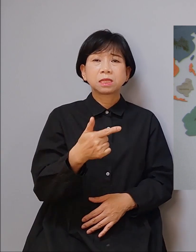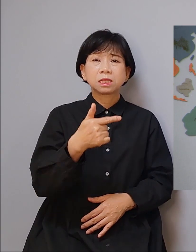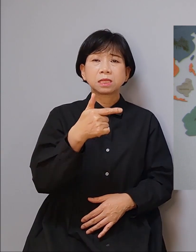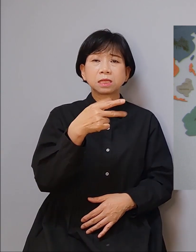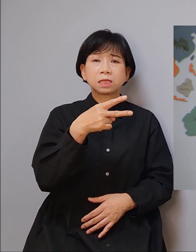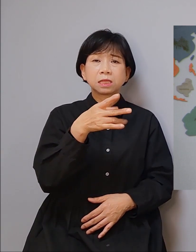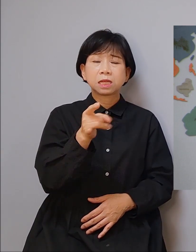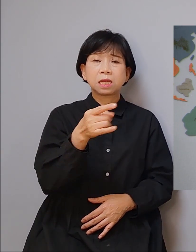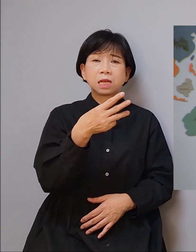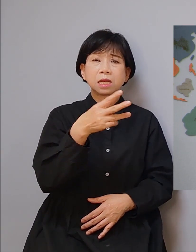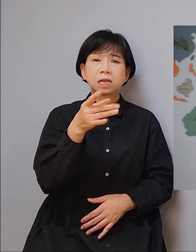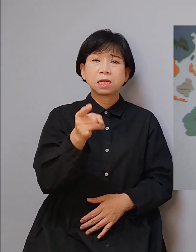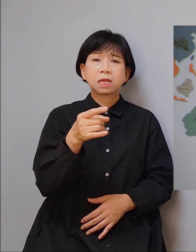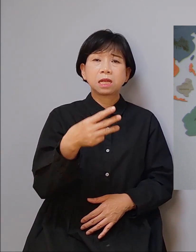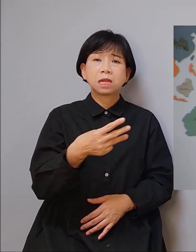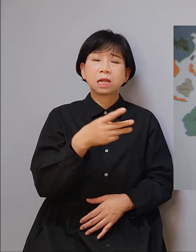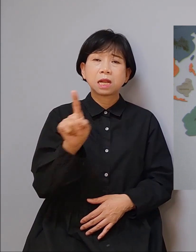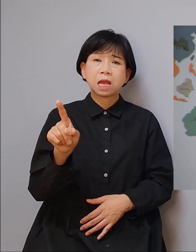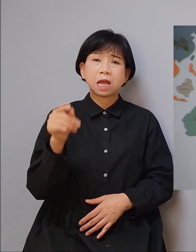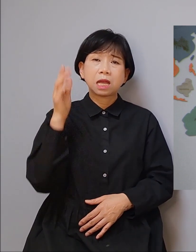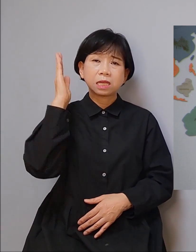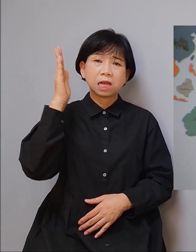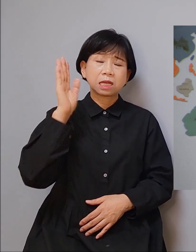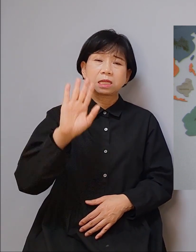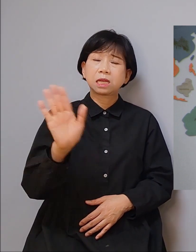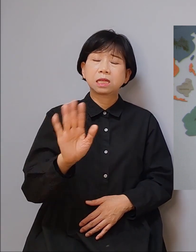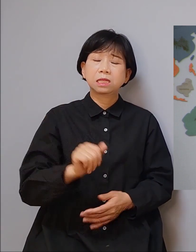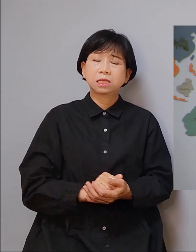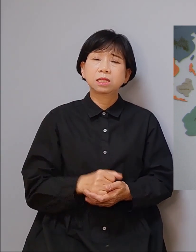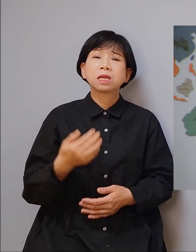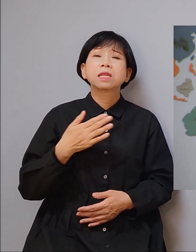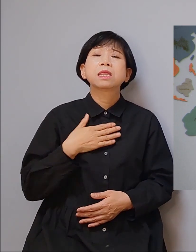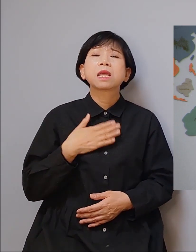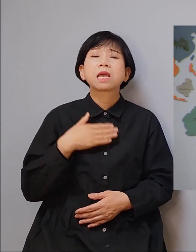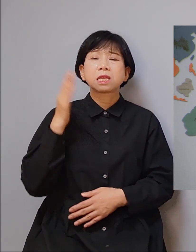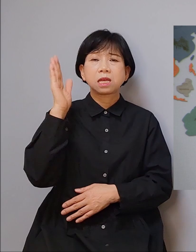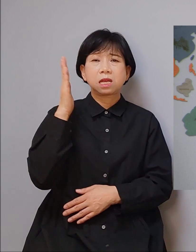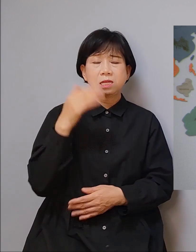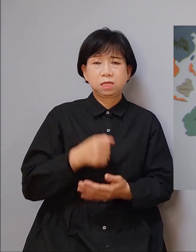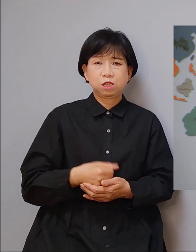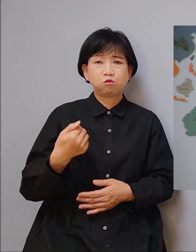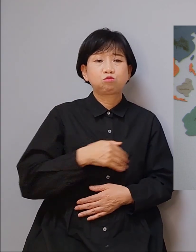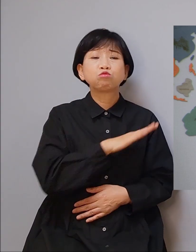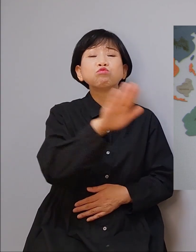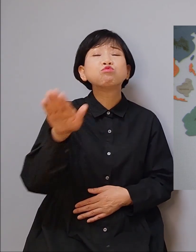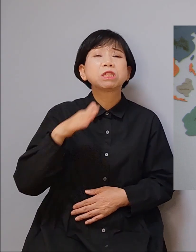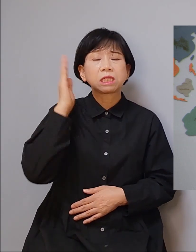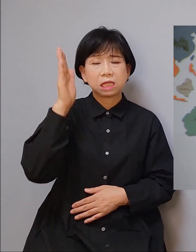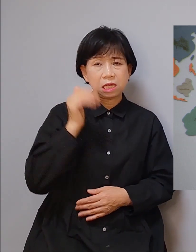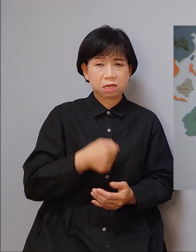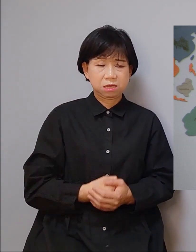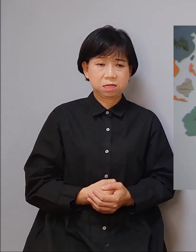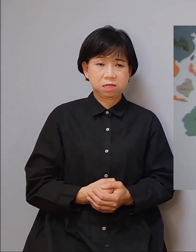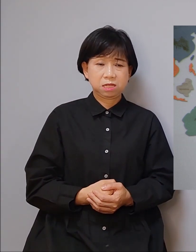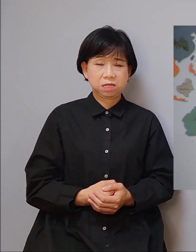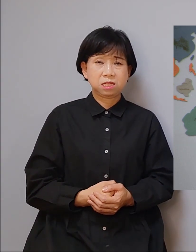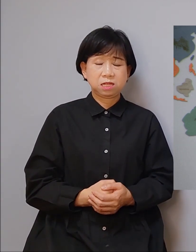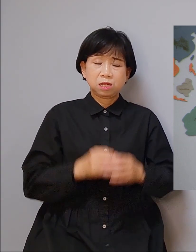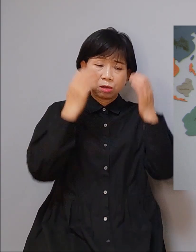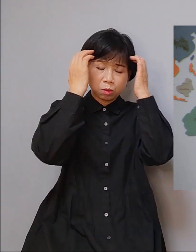겁니다. 때가 되면 준비된 사람들을 하나님이 만나게 하시는 거죠. 그리고 우리도 감당할 준비가